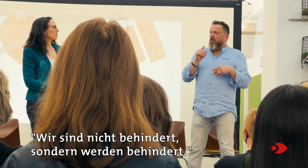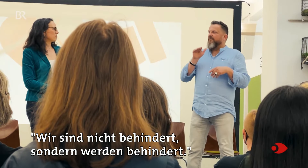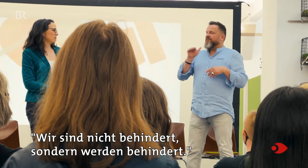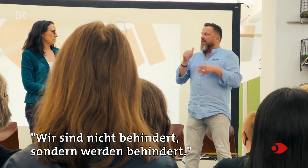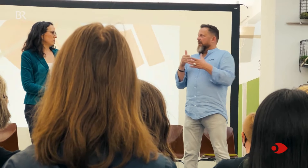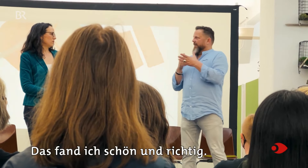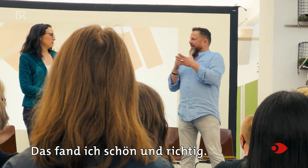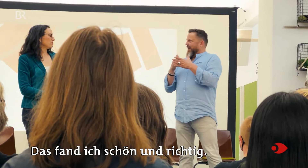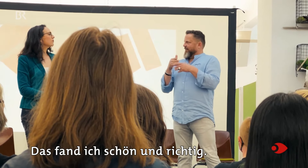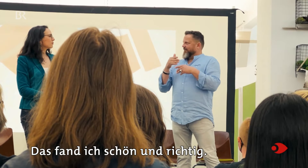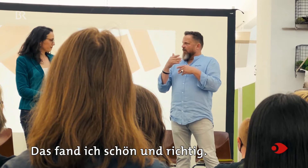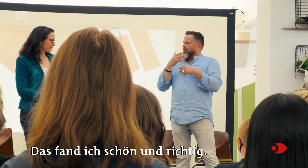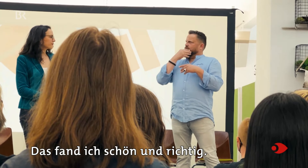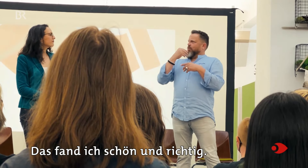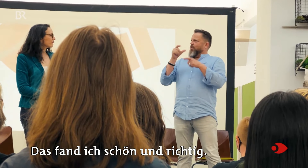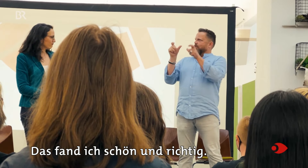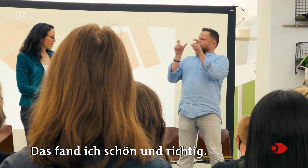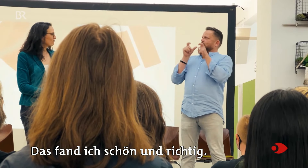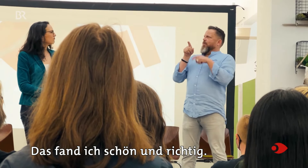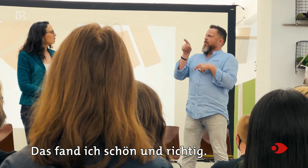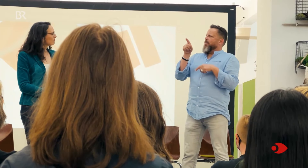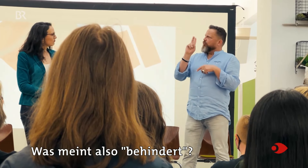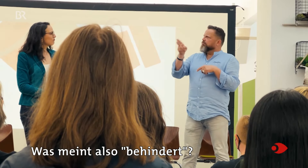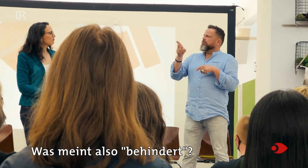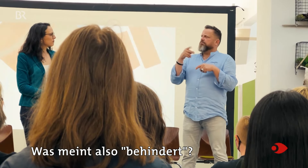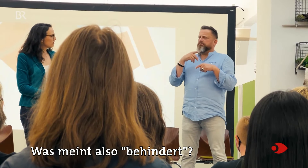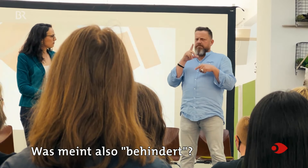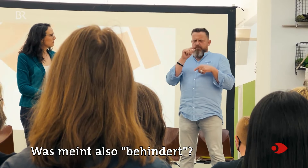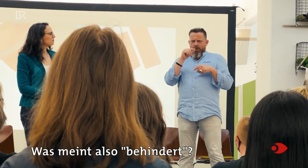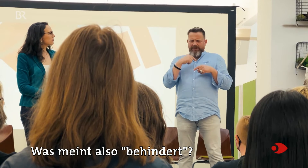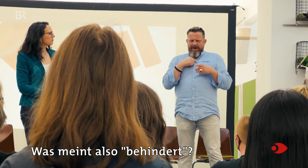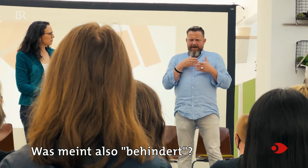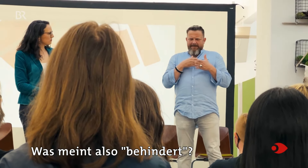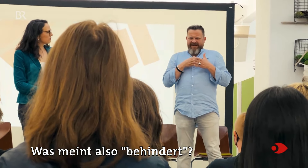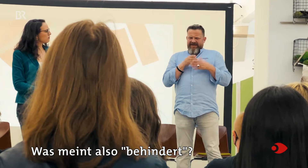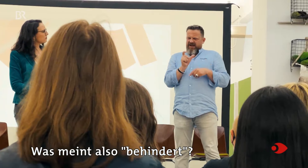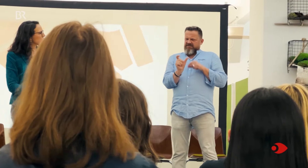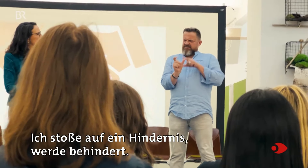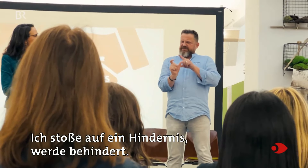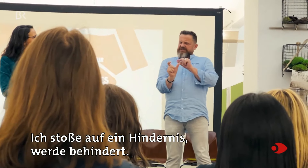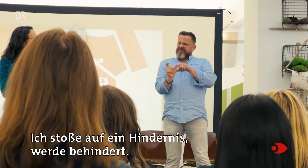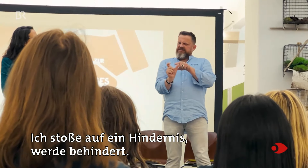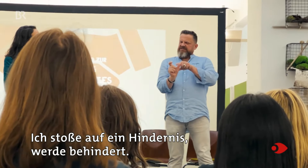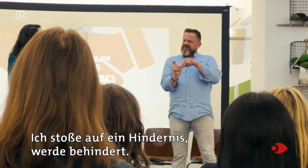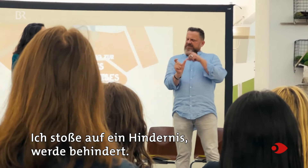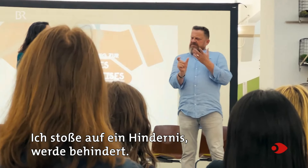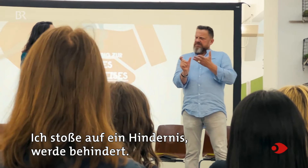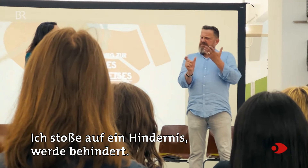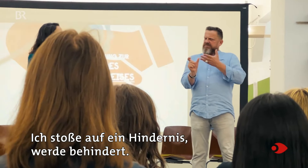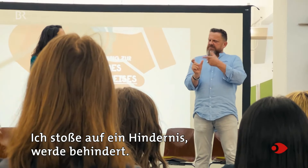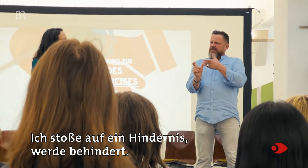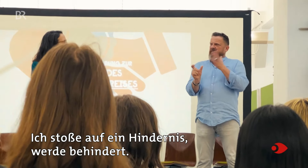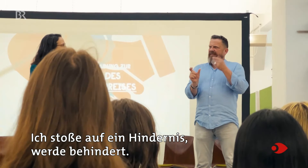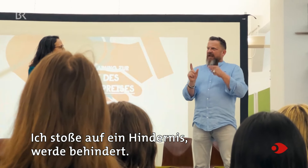behindert. Das fand ich schön und richtig. Was meint also behindert? Ich stoße auf ein Hindernis, werde